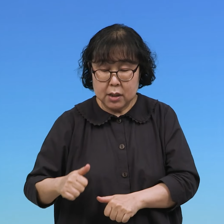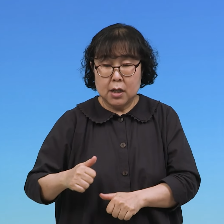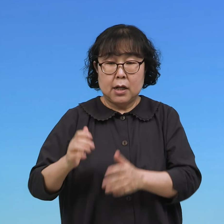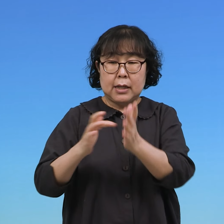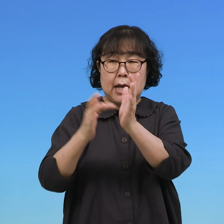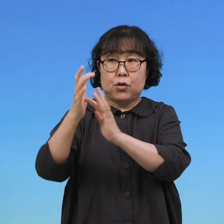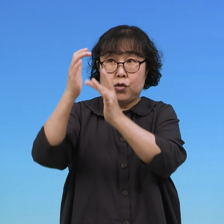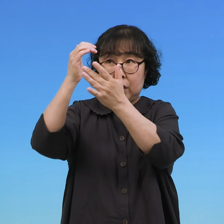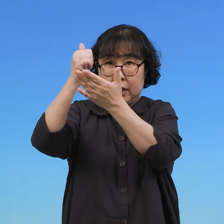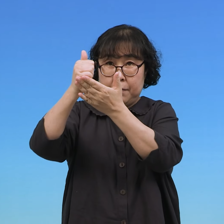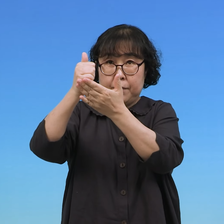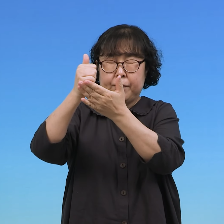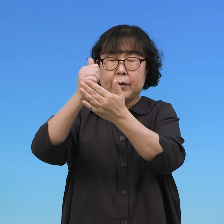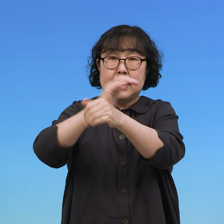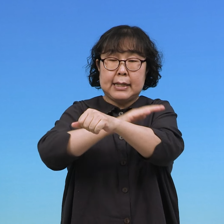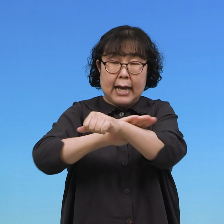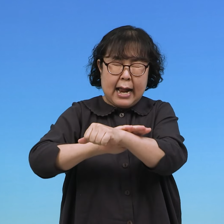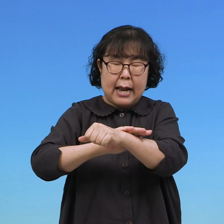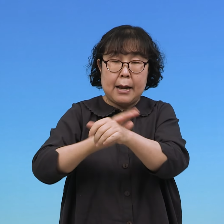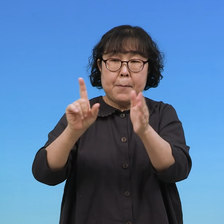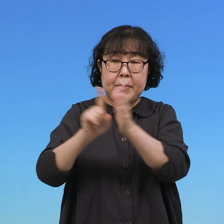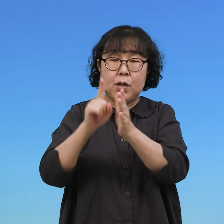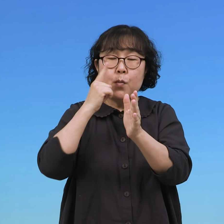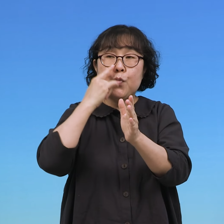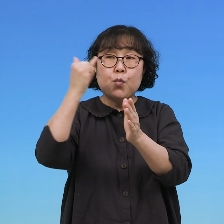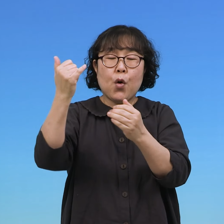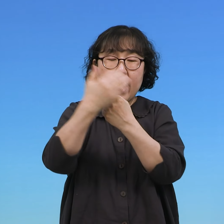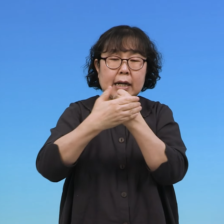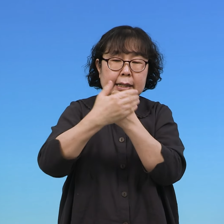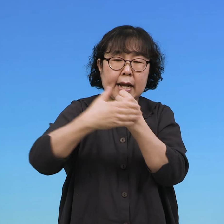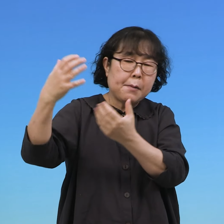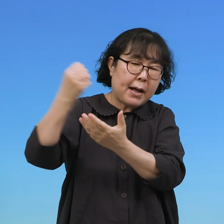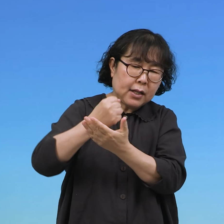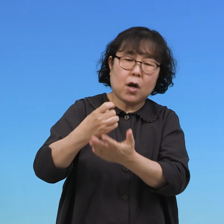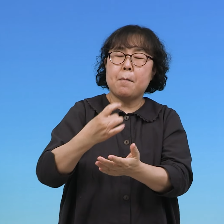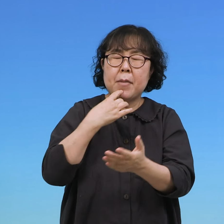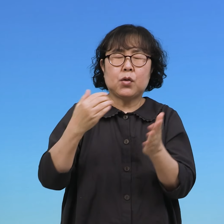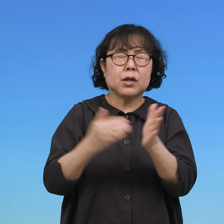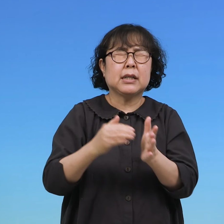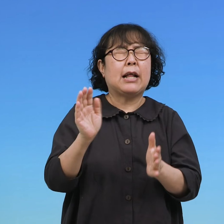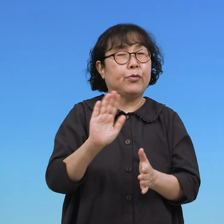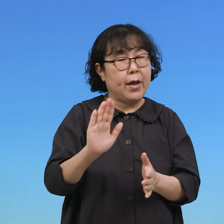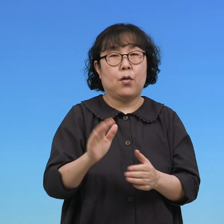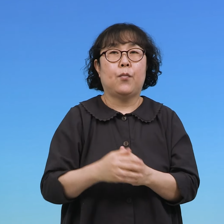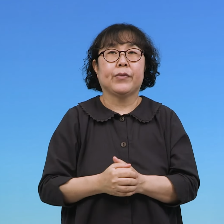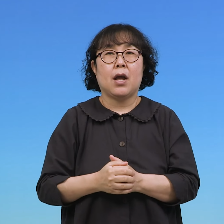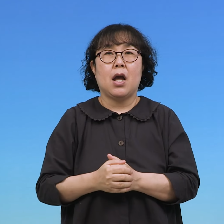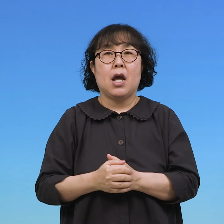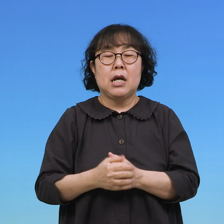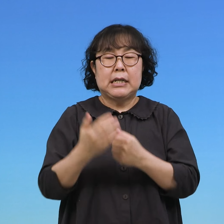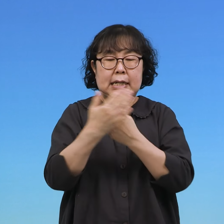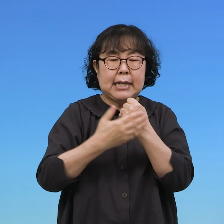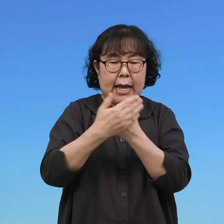그냥 막 일방적으로 흘려보내주는 수혜자로 남겨서 안 됩니다. 그들이 언약의 주체가 돼야 돼요.